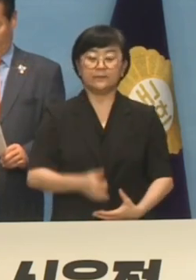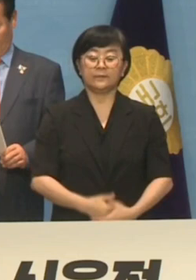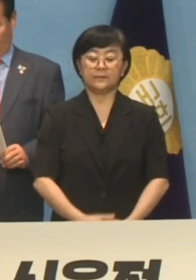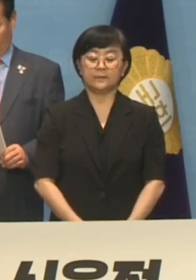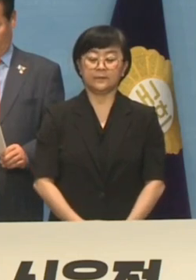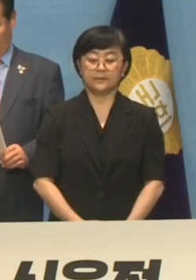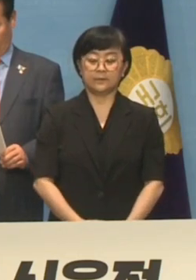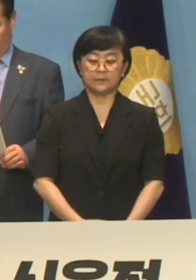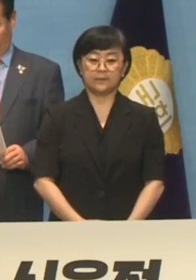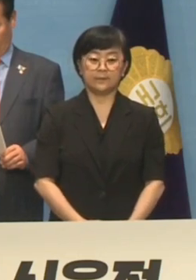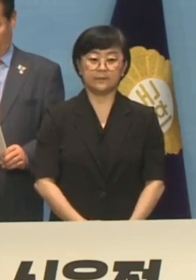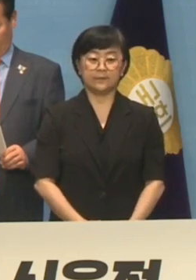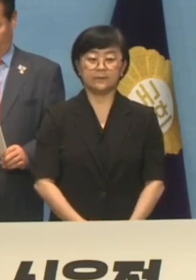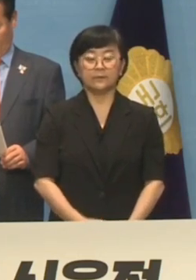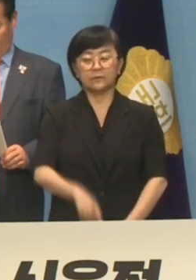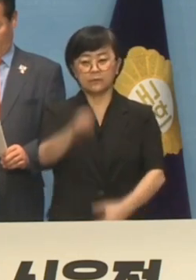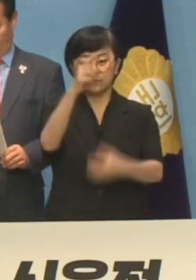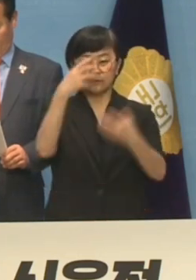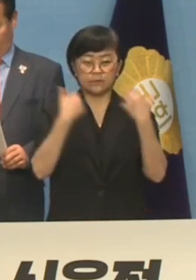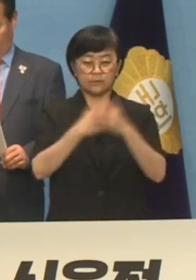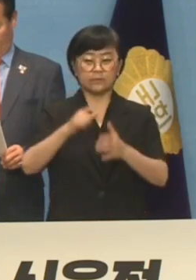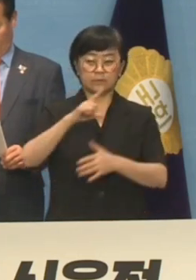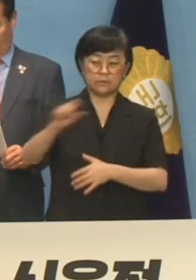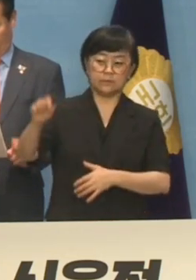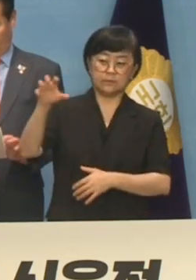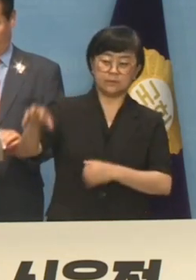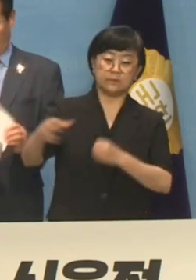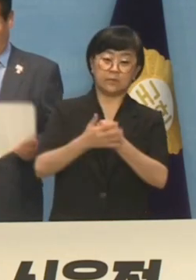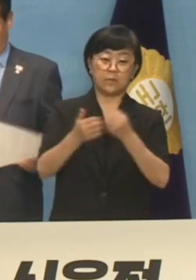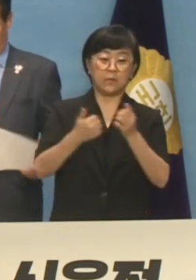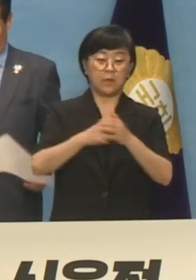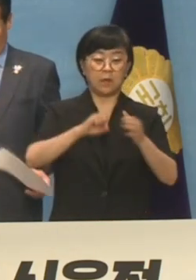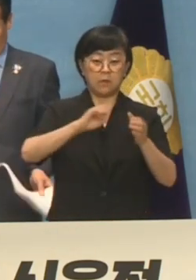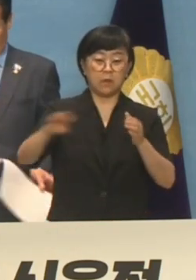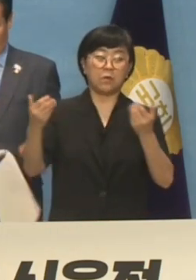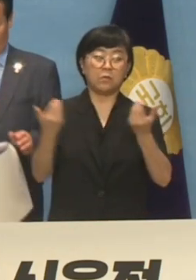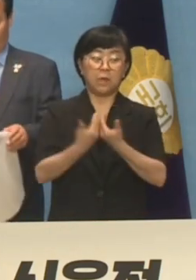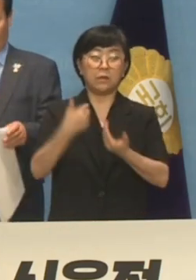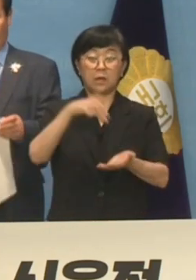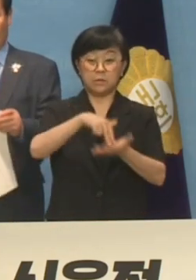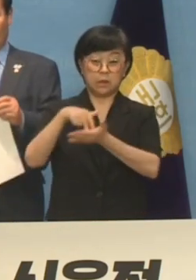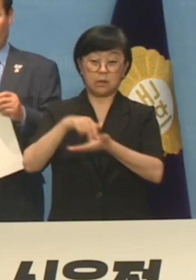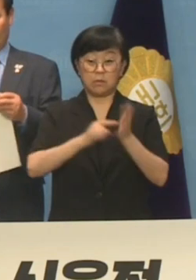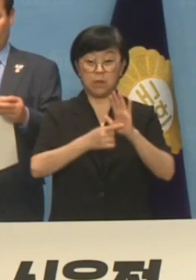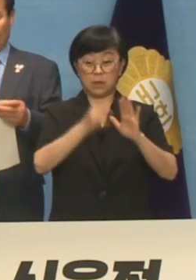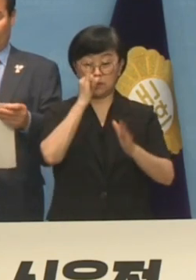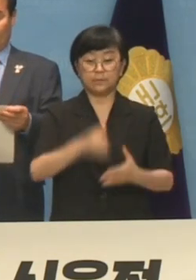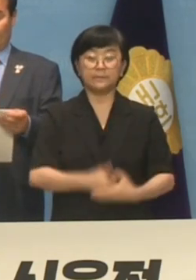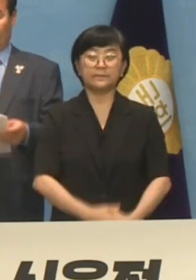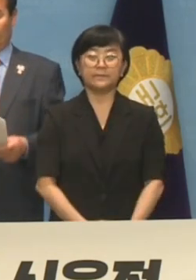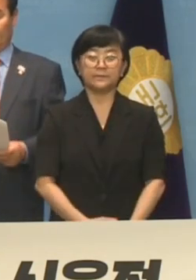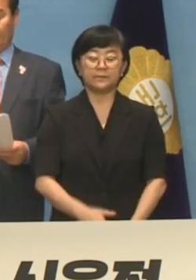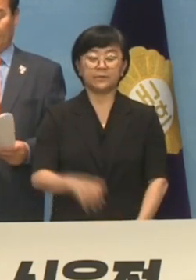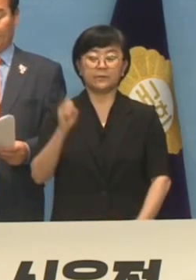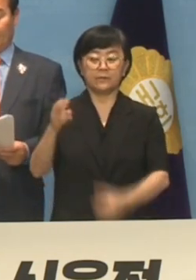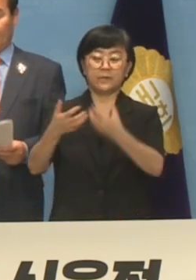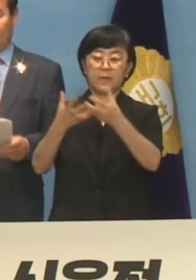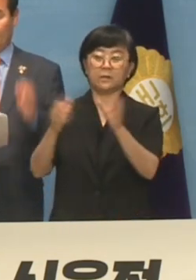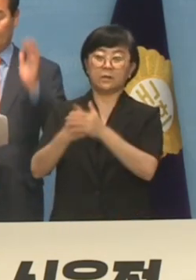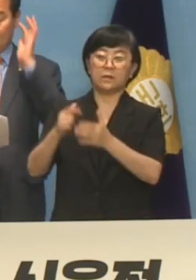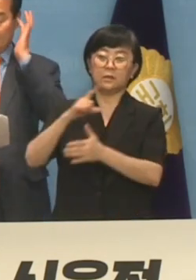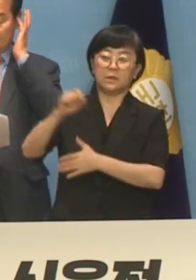것으로 나타났습니다. 전국 지방의회 등에서 방류 반대 입장을 내고 있으며 여당